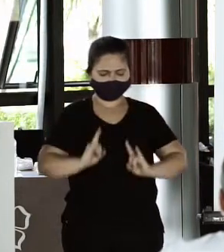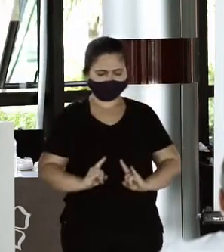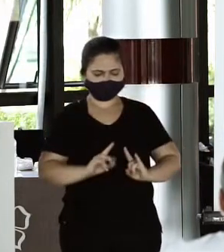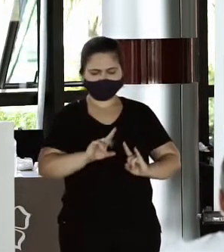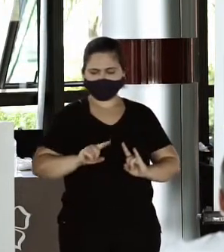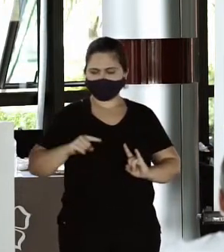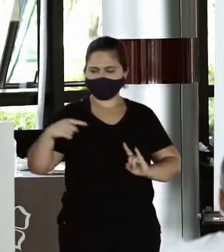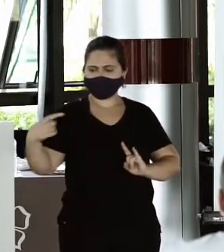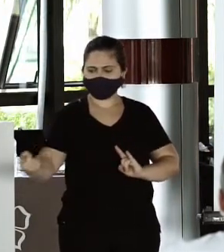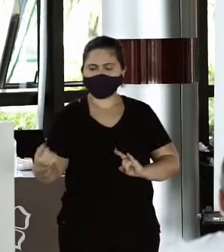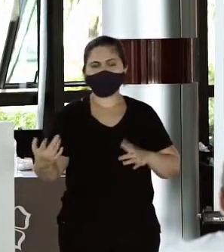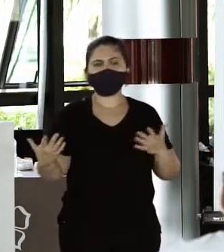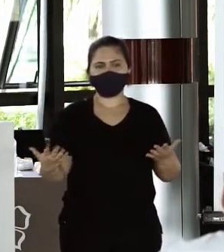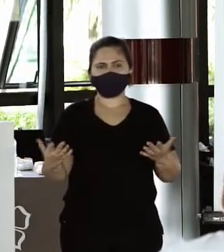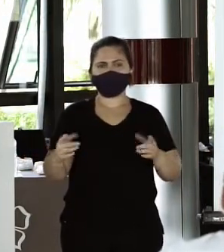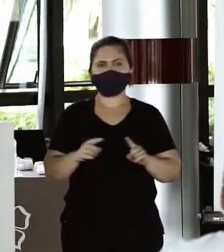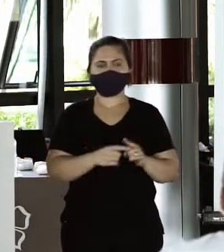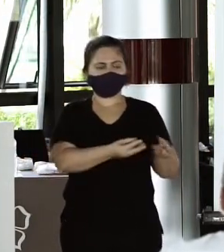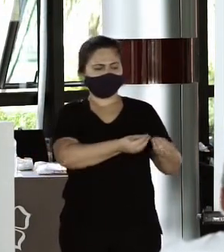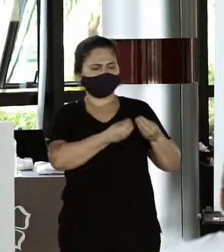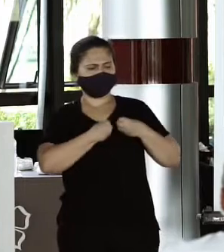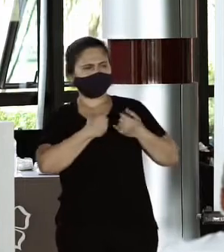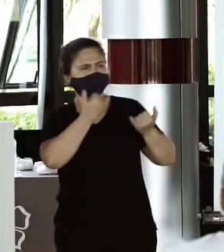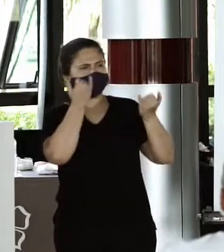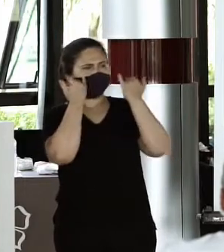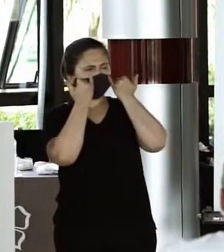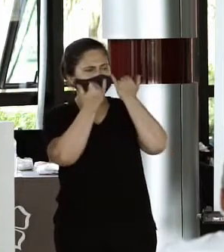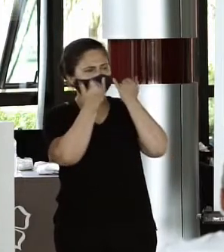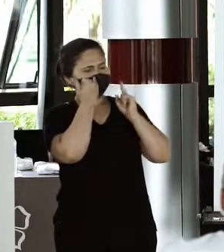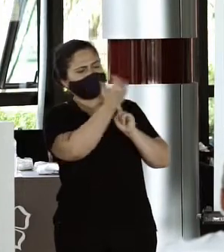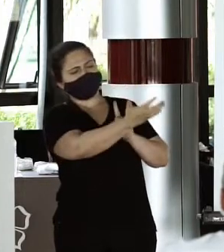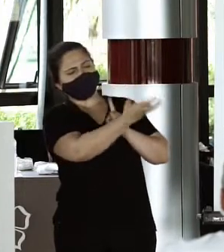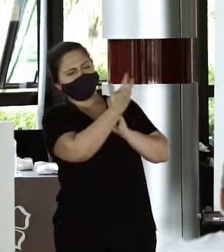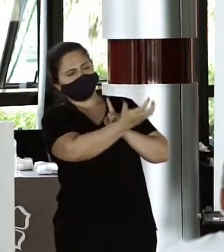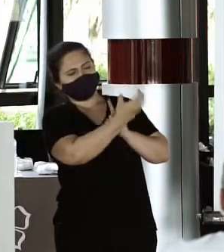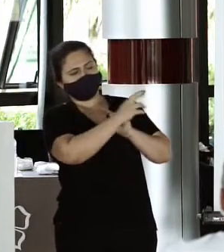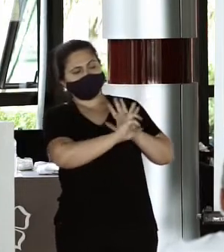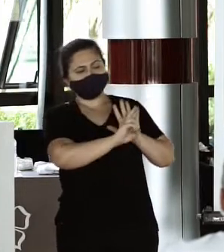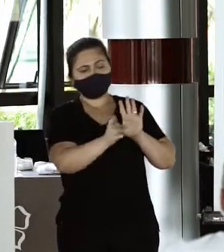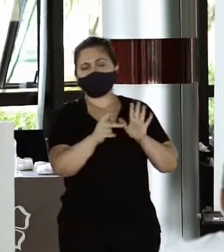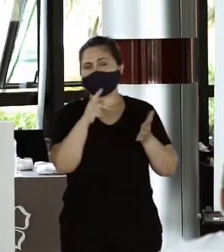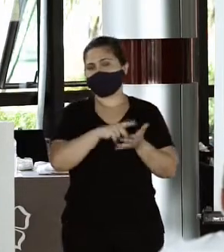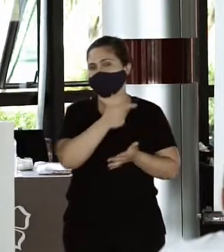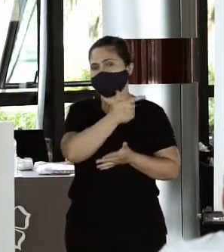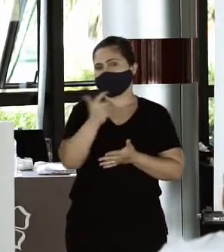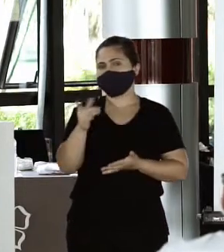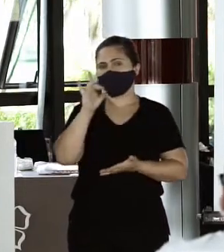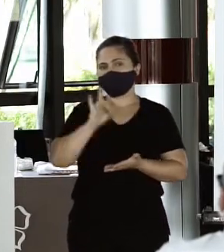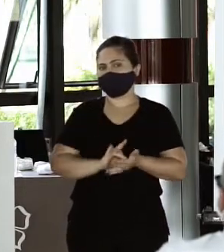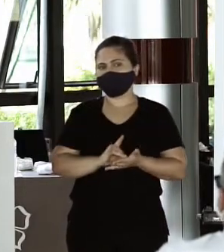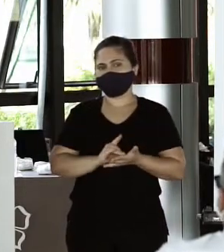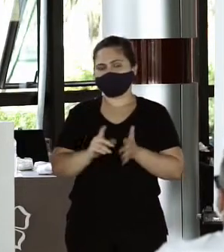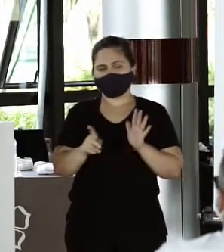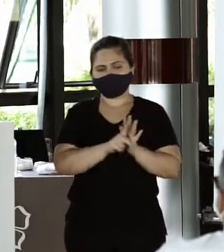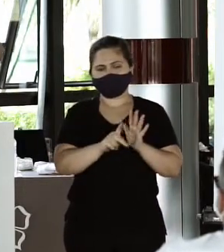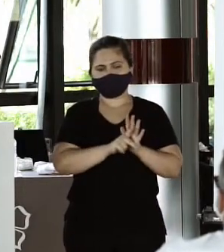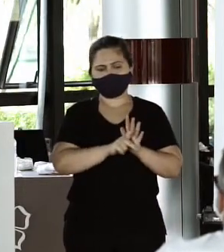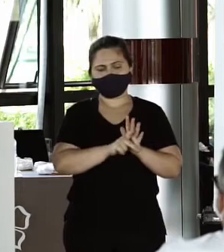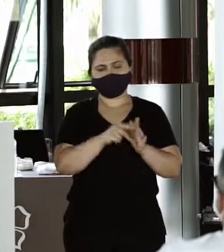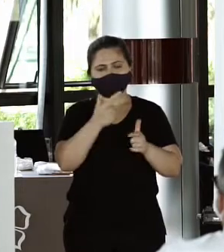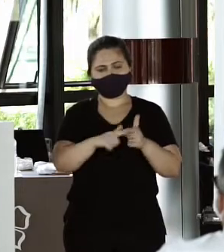a outra edificação. E me trazendo uma influência no resultado que, na verdade, não era uma anomalia térmica,